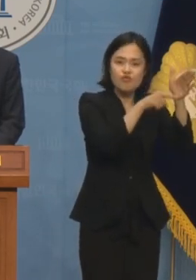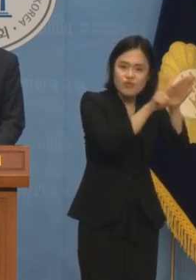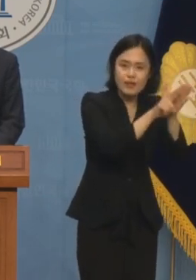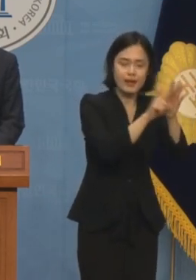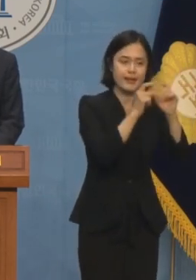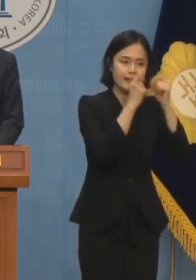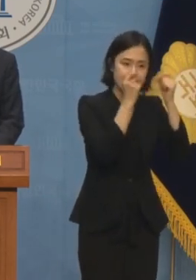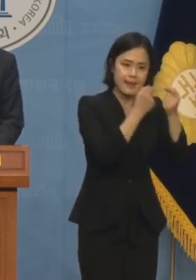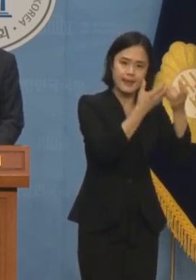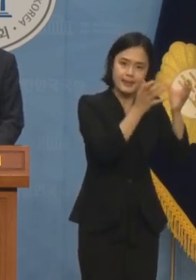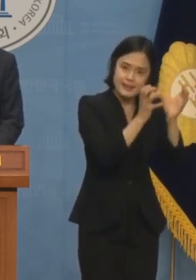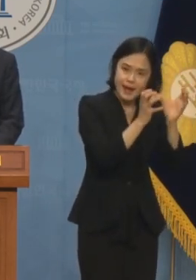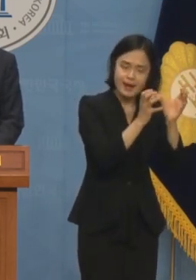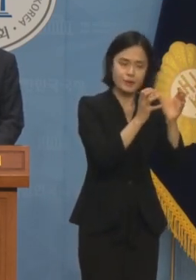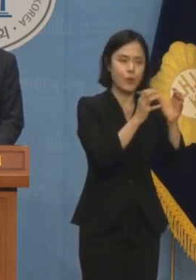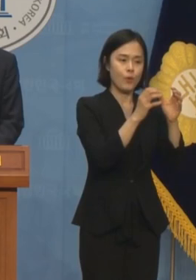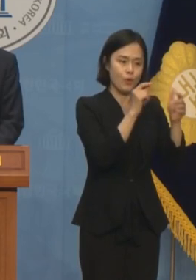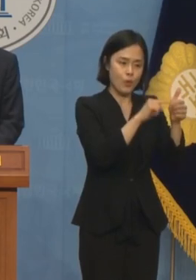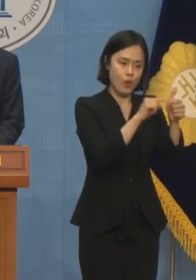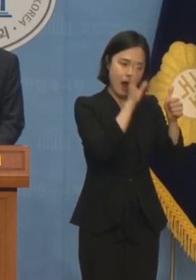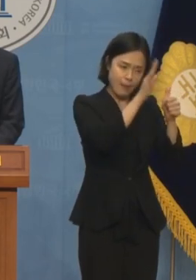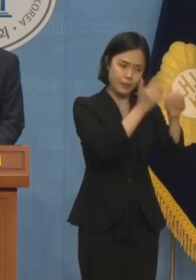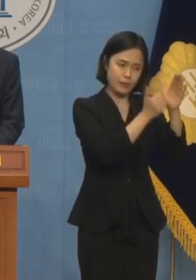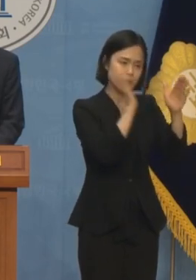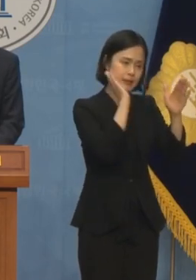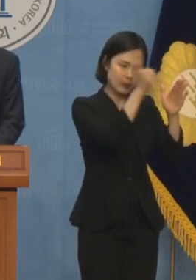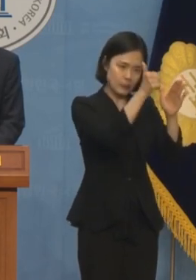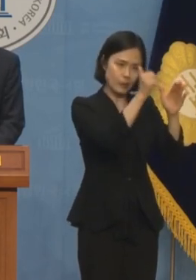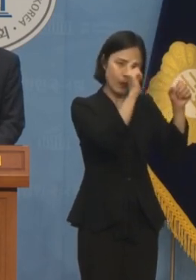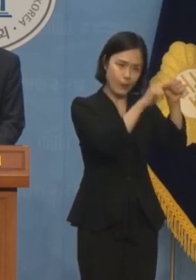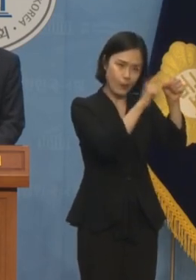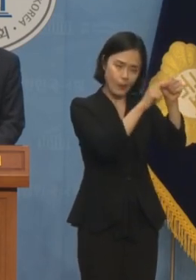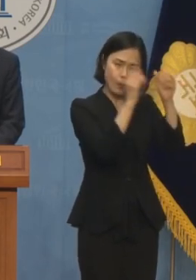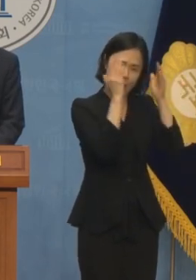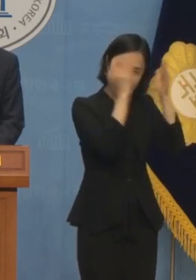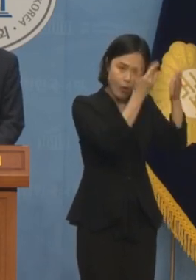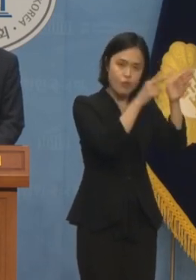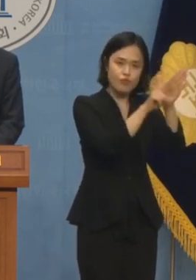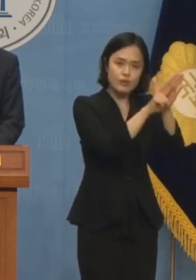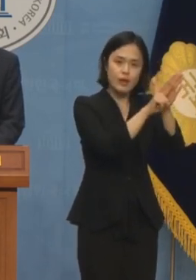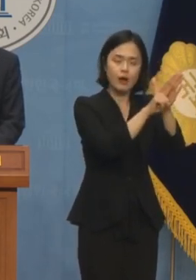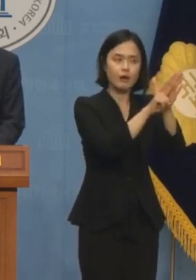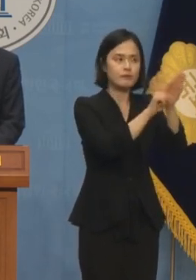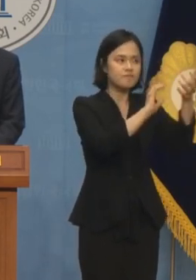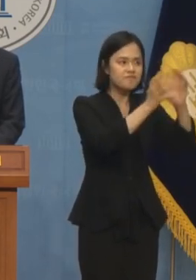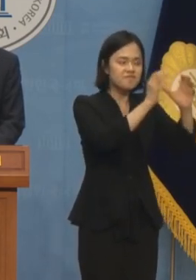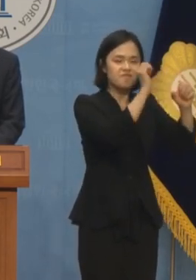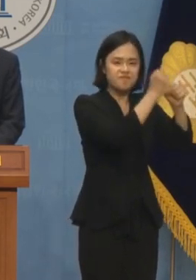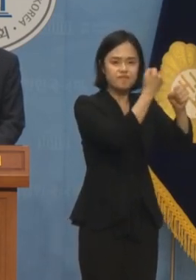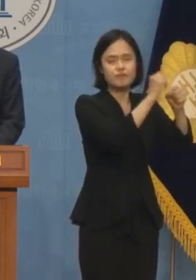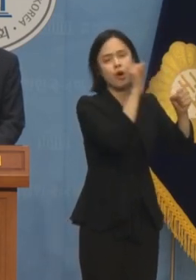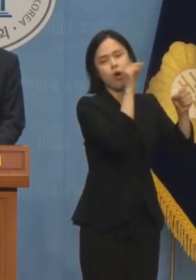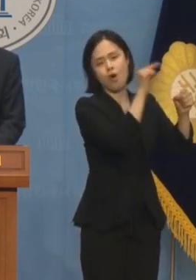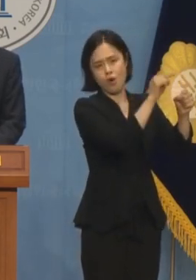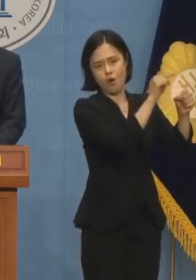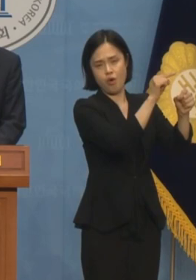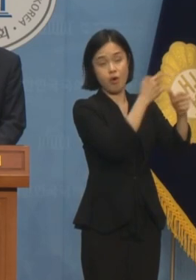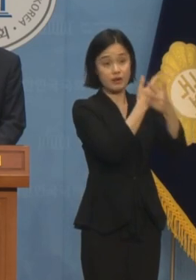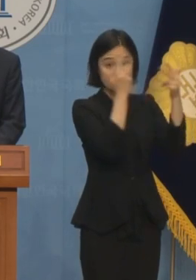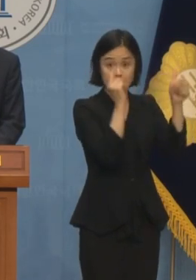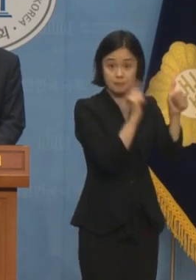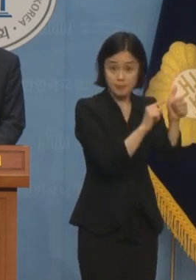터무니없는 법안도 논의하고 있습니다. 이재명 대표 한 사람만큼은 그 어떤